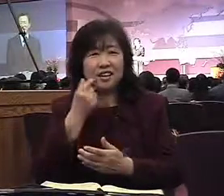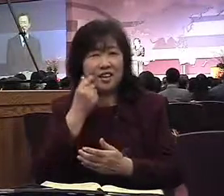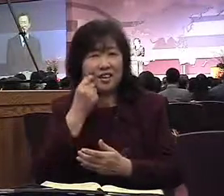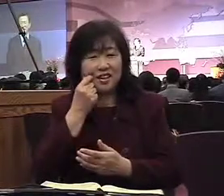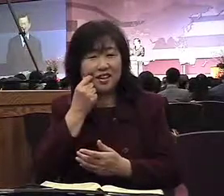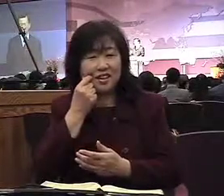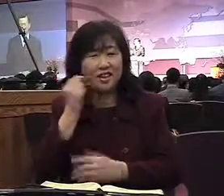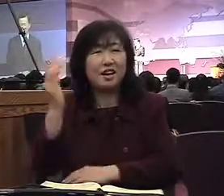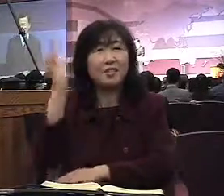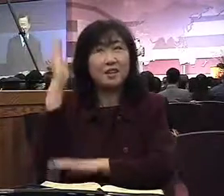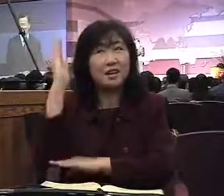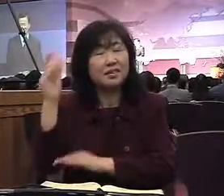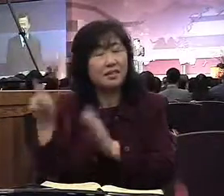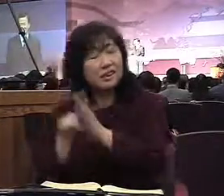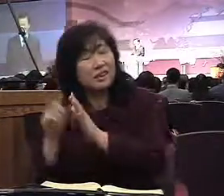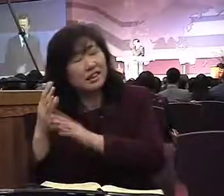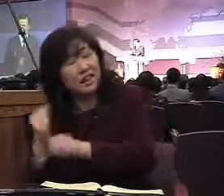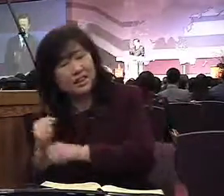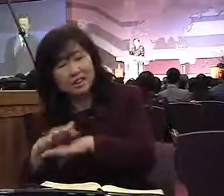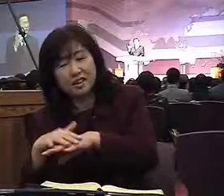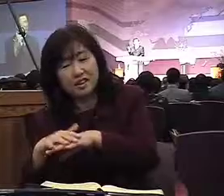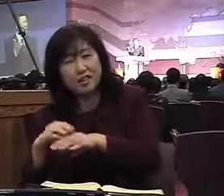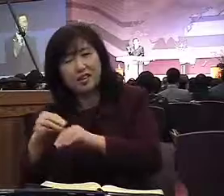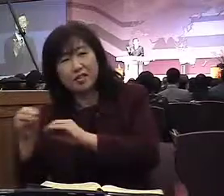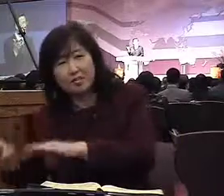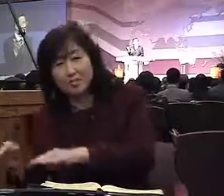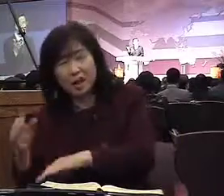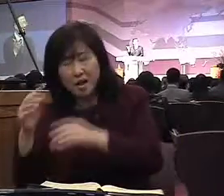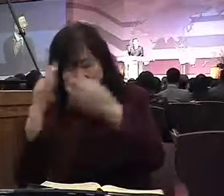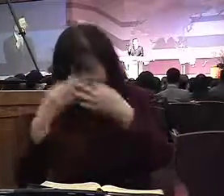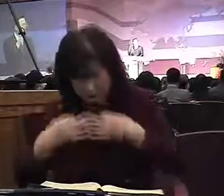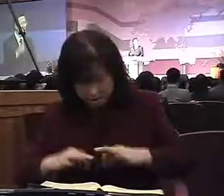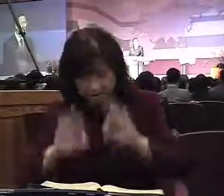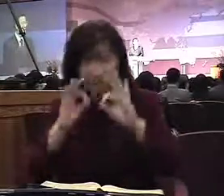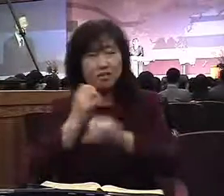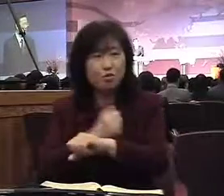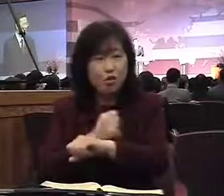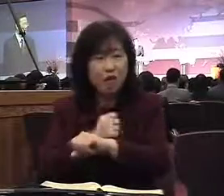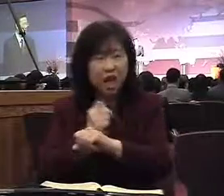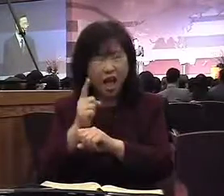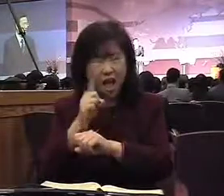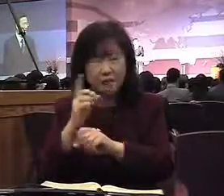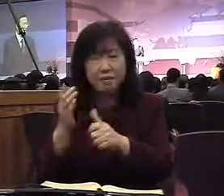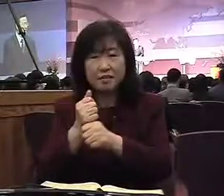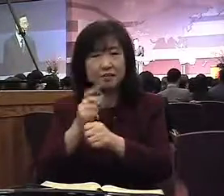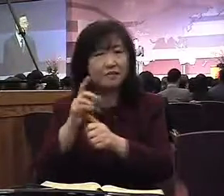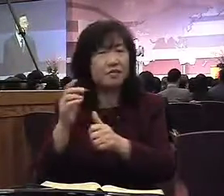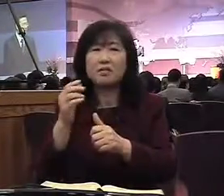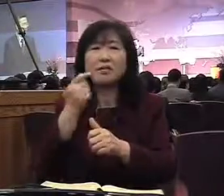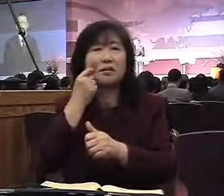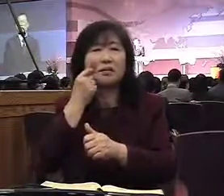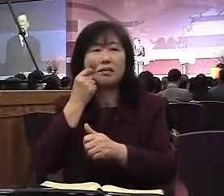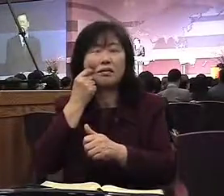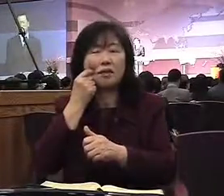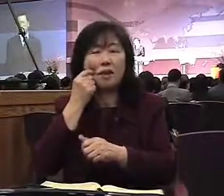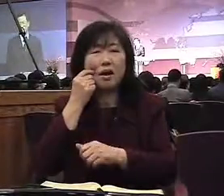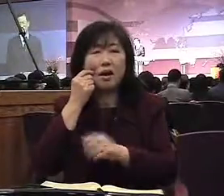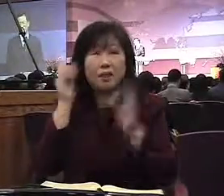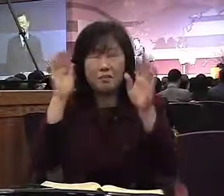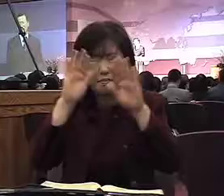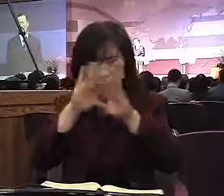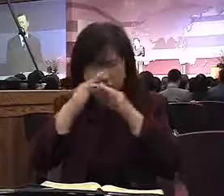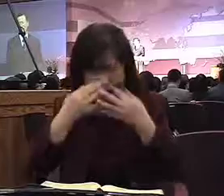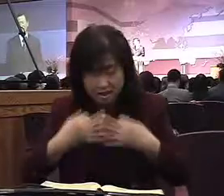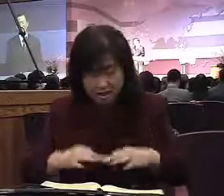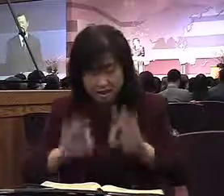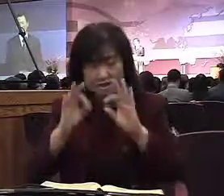의지하여 내가 근무를 해드리다. 그러니까 밤새도록 수고를 했지만 한 마리도 못 잡은 거예요. 우리가 많은 수고를 하는 것 중요합니다.